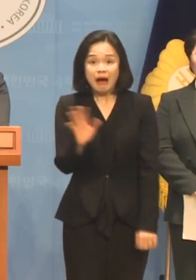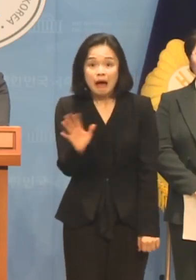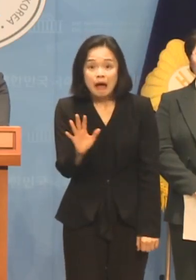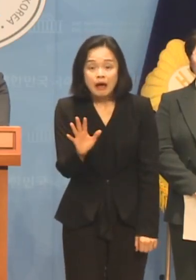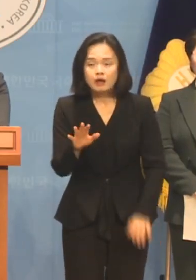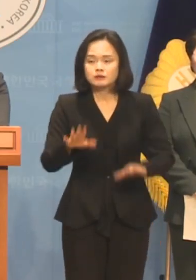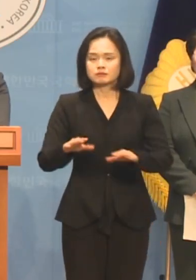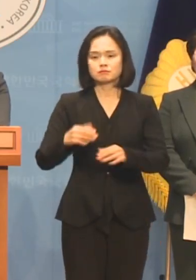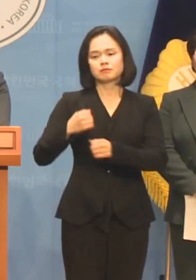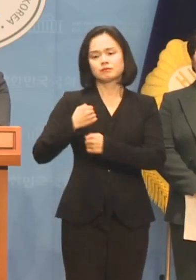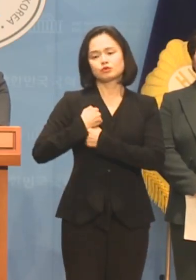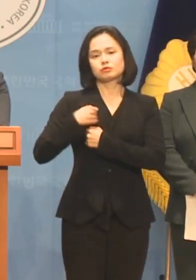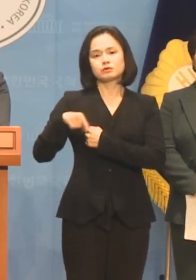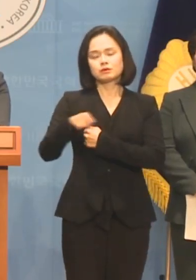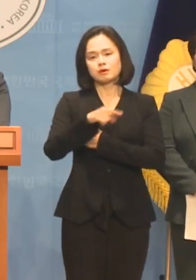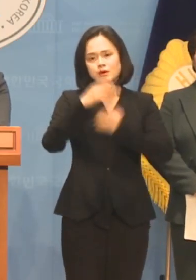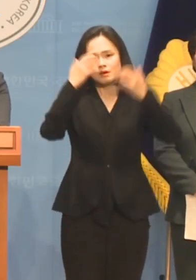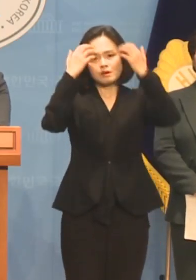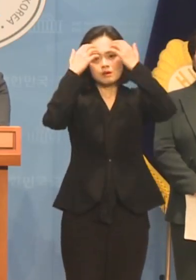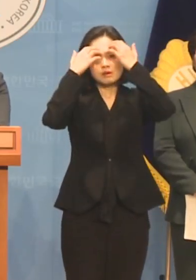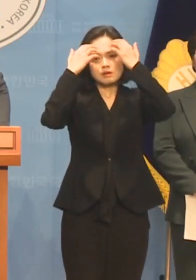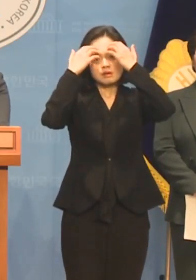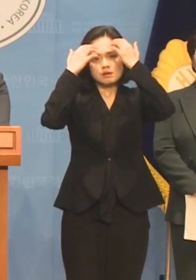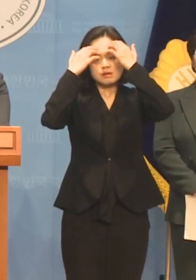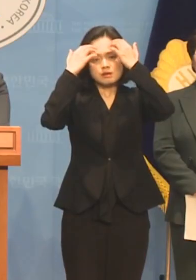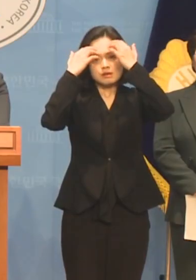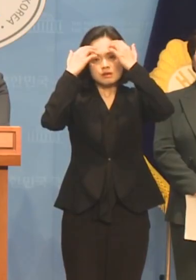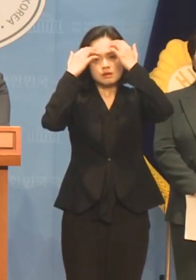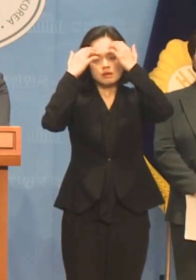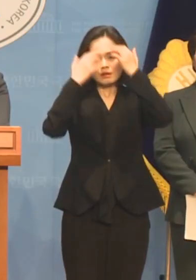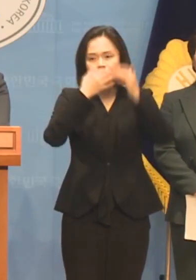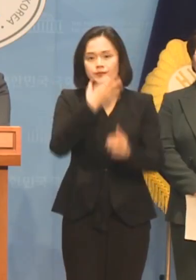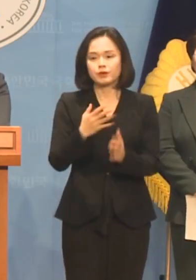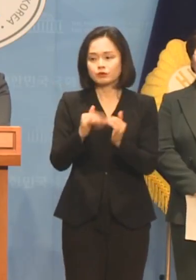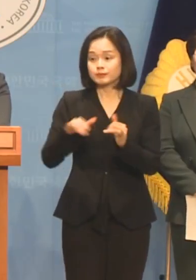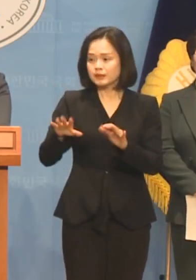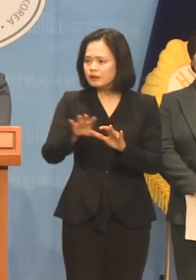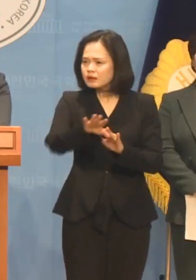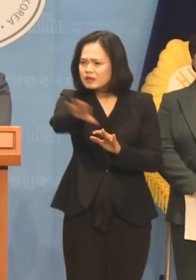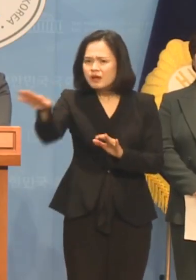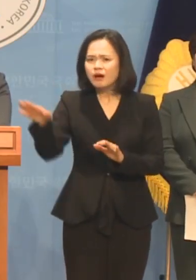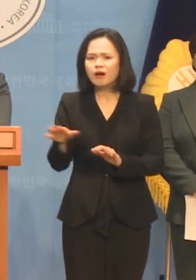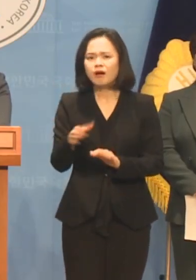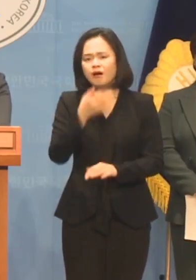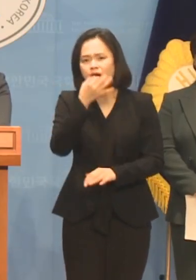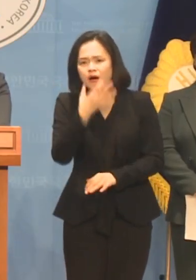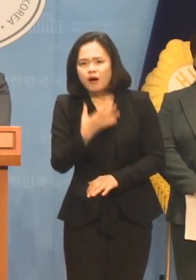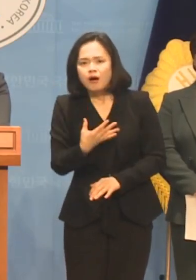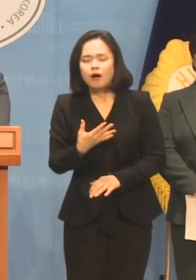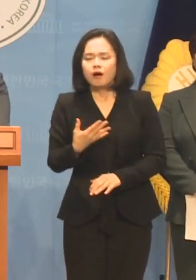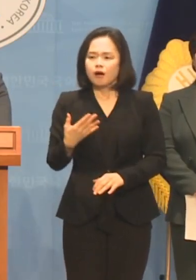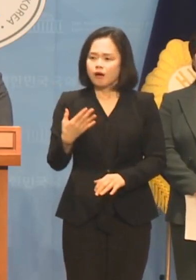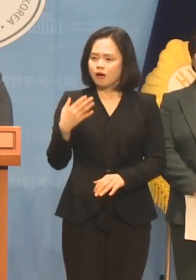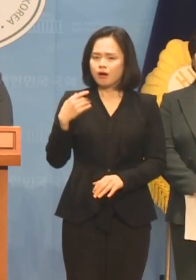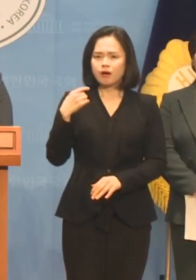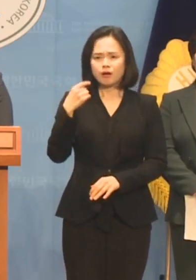손상을 비롯해서 국민 개개인의 고통과 악몽, 그리고 집단적 우울은 심각해질 것입니다.